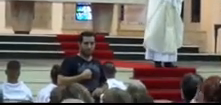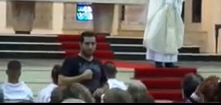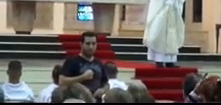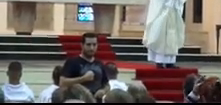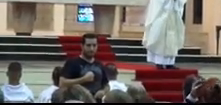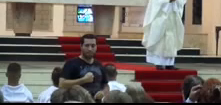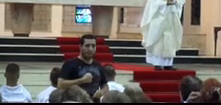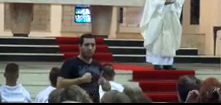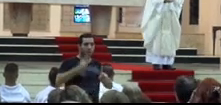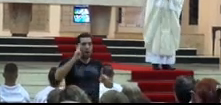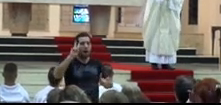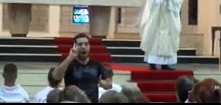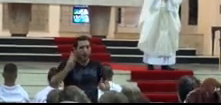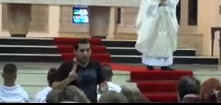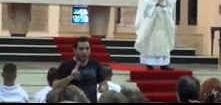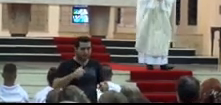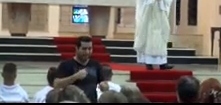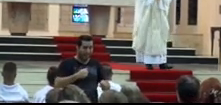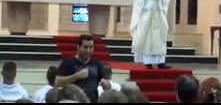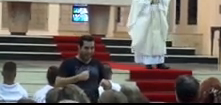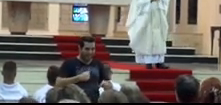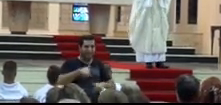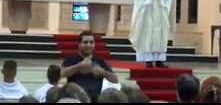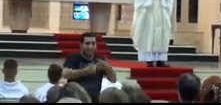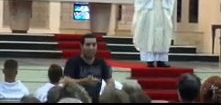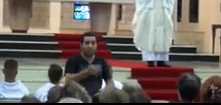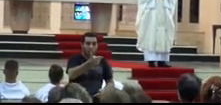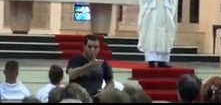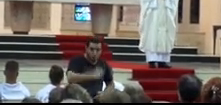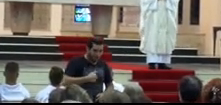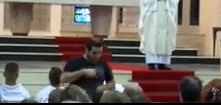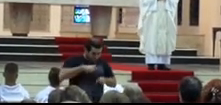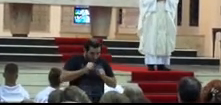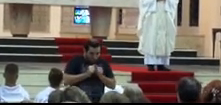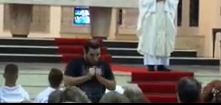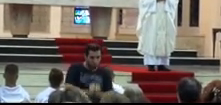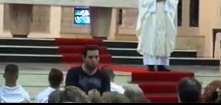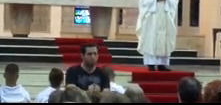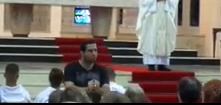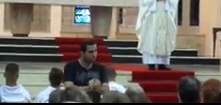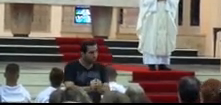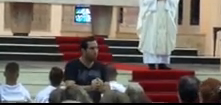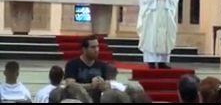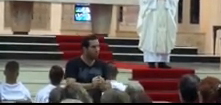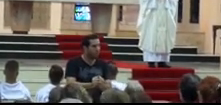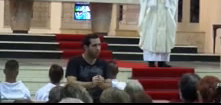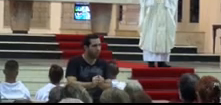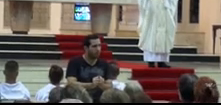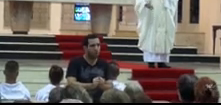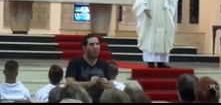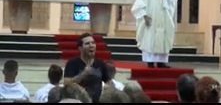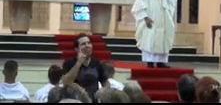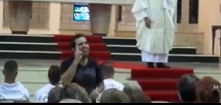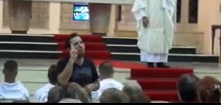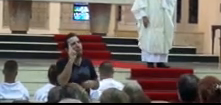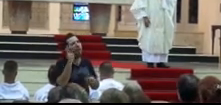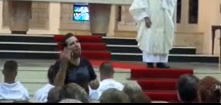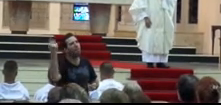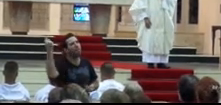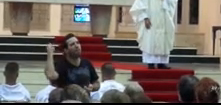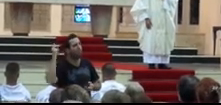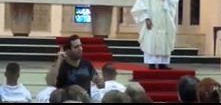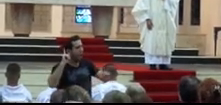É uma atualização daquilo que Jesus fez naquela ceia derradeira. Compromisso com a